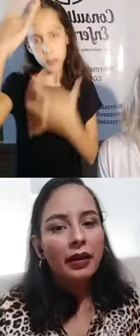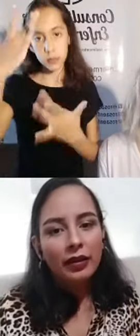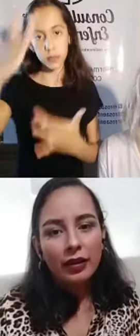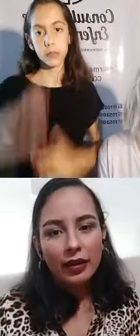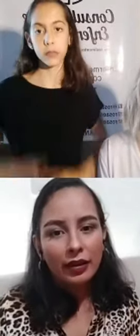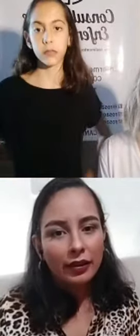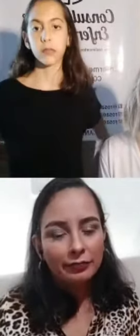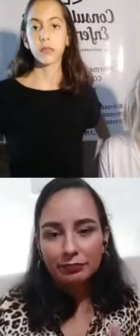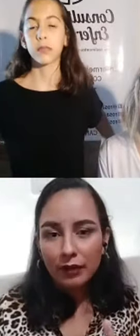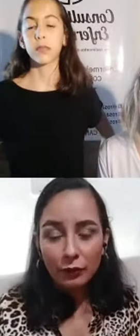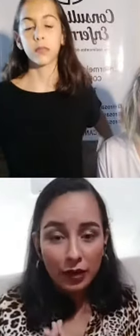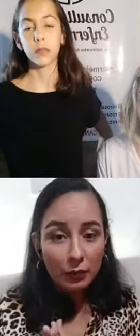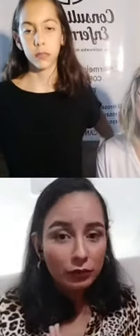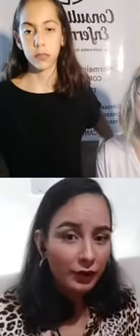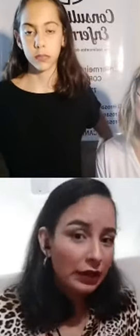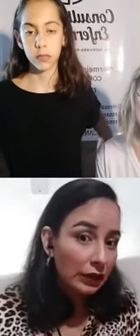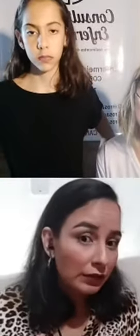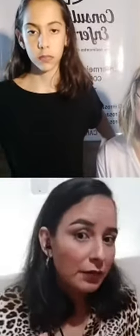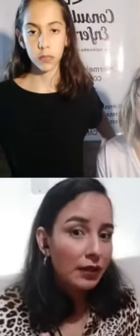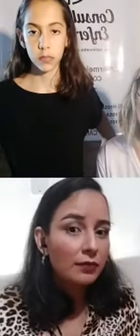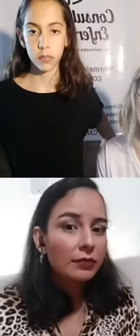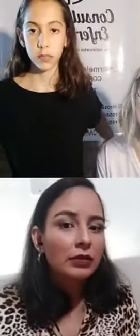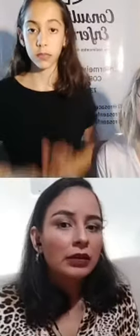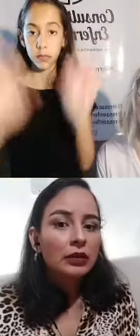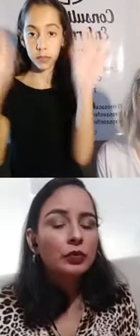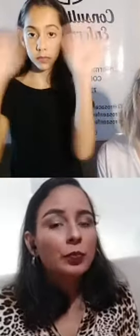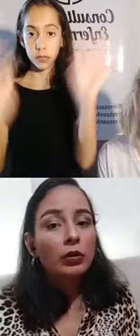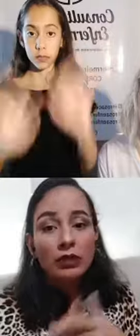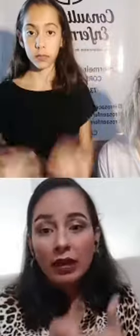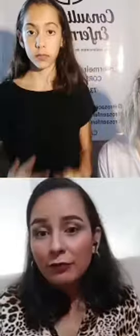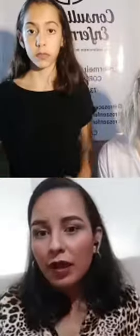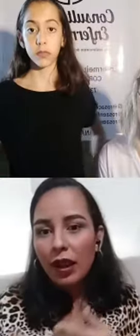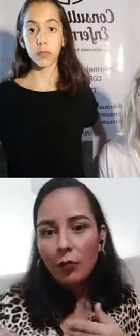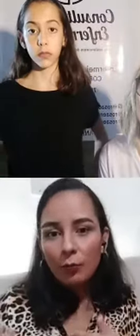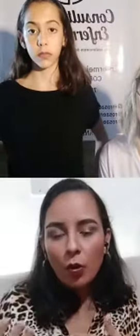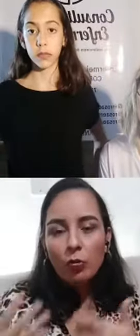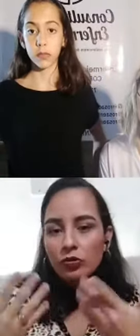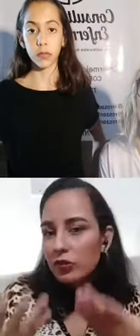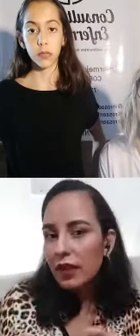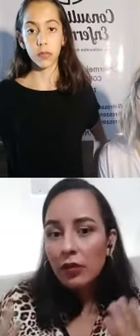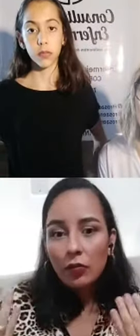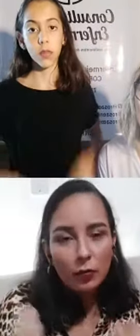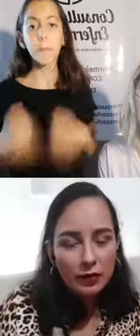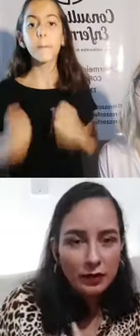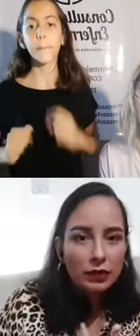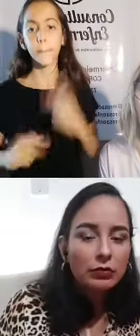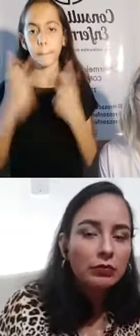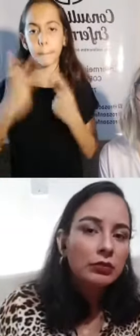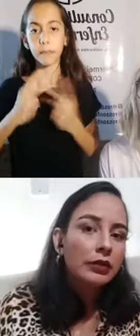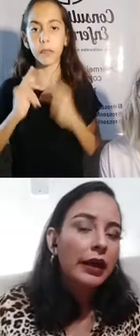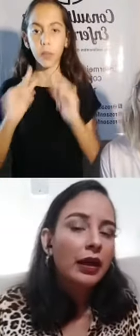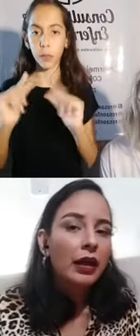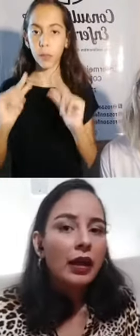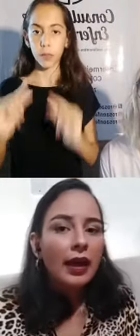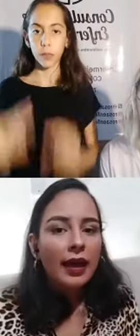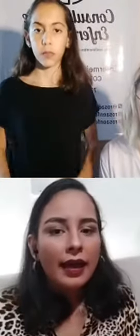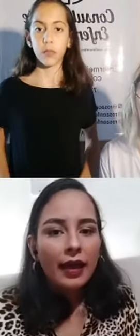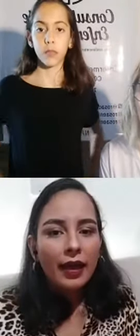né? Eu fiquei muito feliz mesmo de poder falar um pouco, dizer como eu me sinto, né?